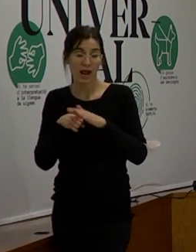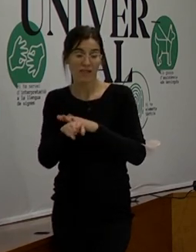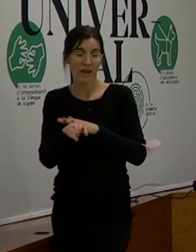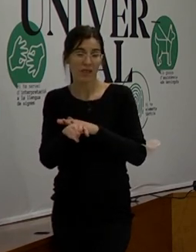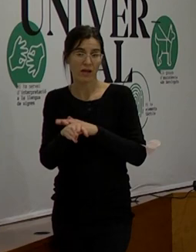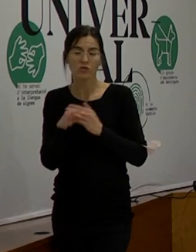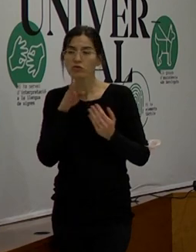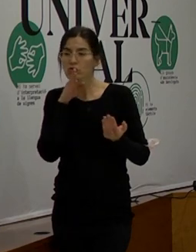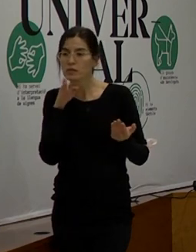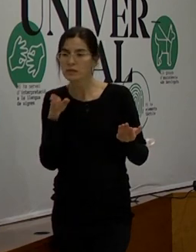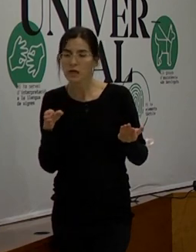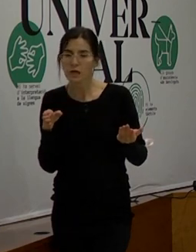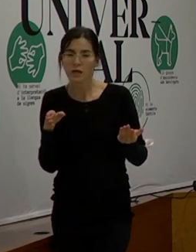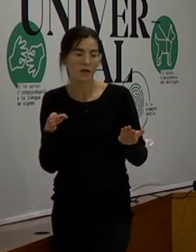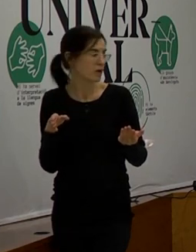tot està...